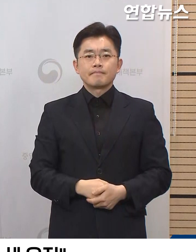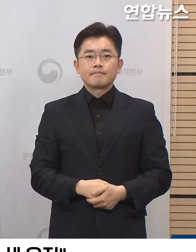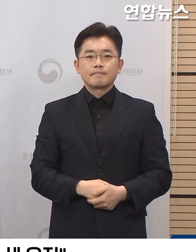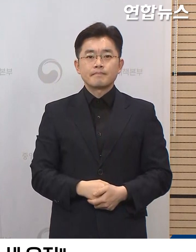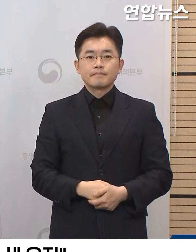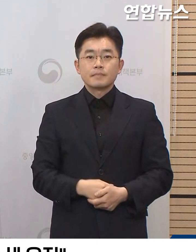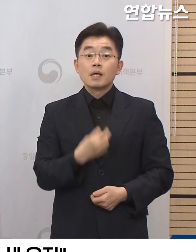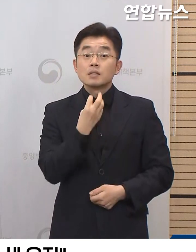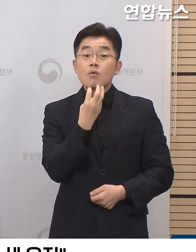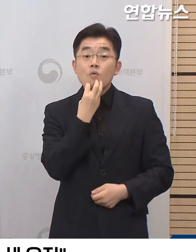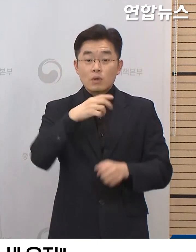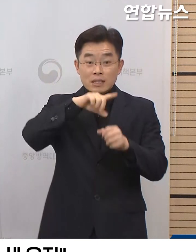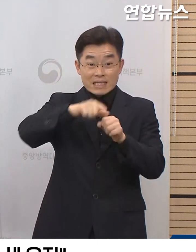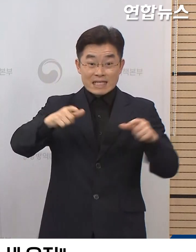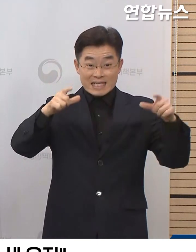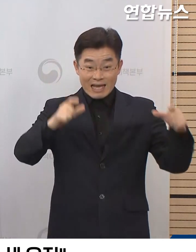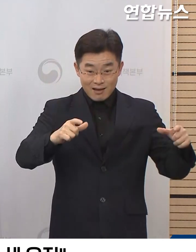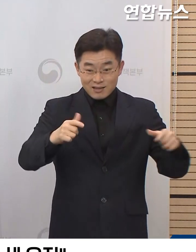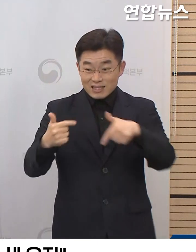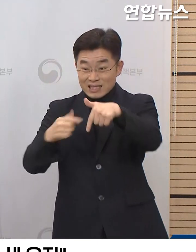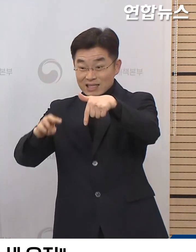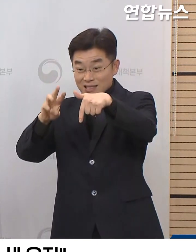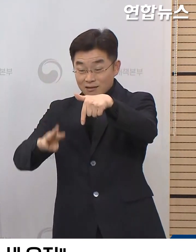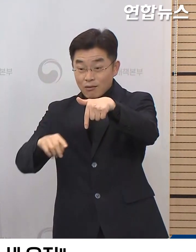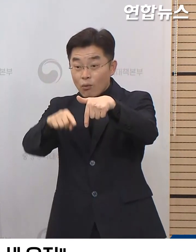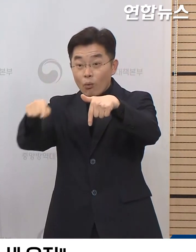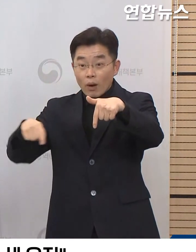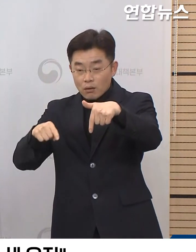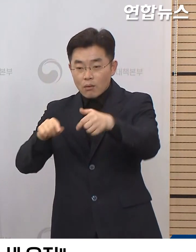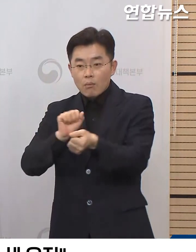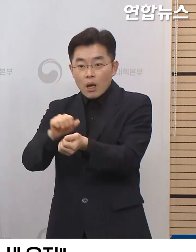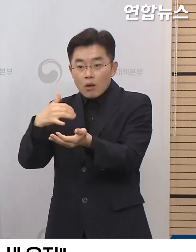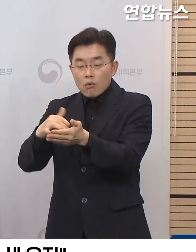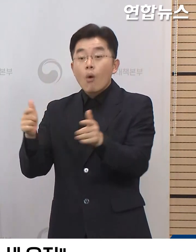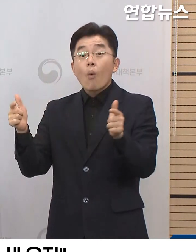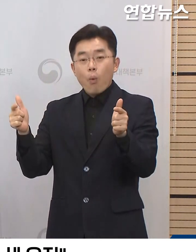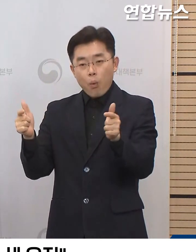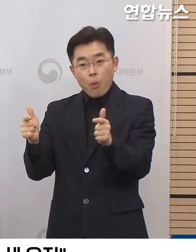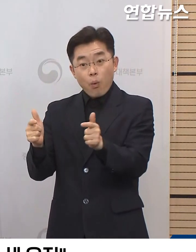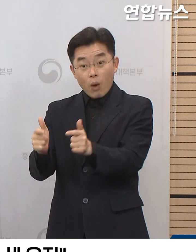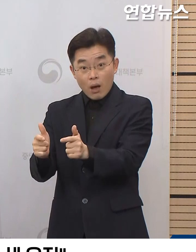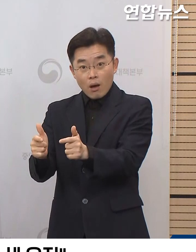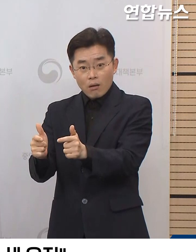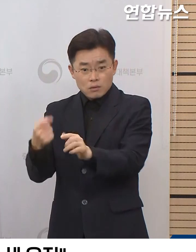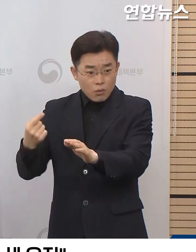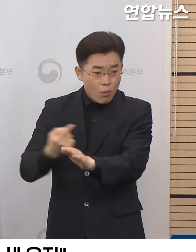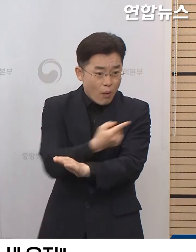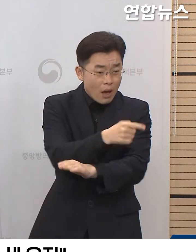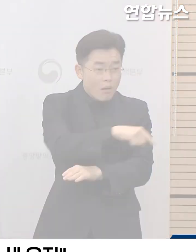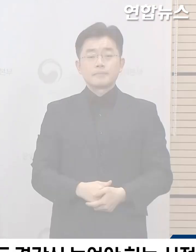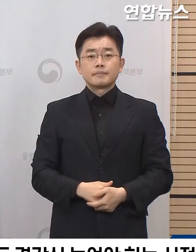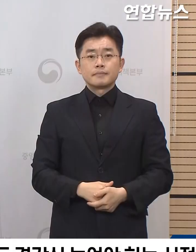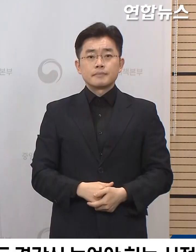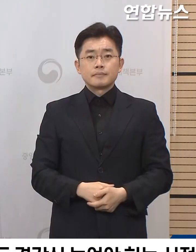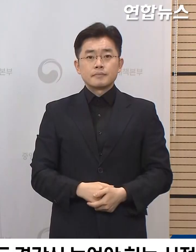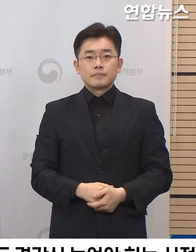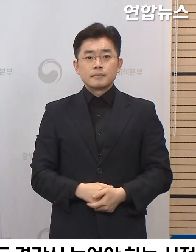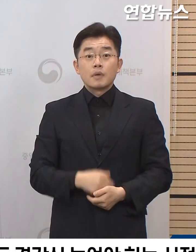수도권 중에서는 인천광역시 많이 확연하게 감소세를 유지하고 있습니다